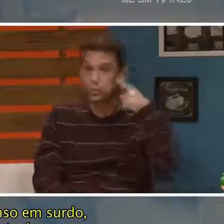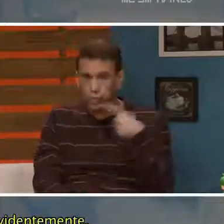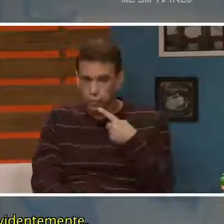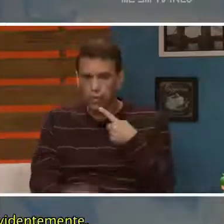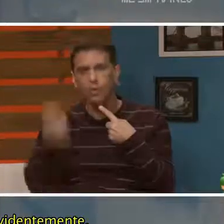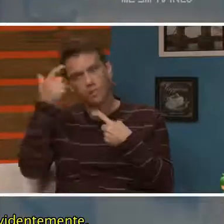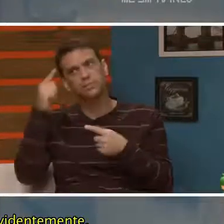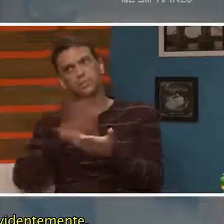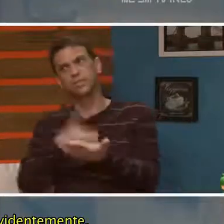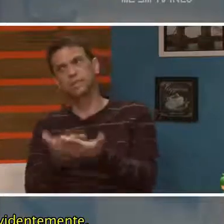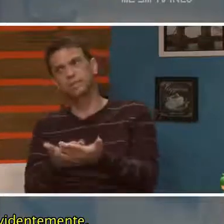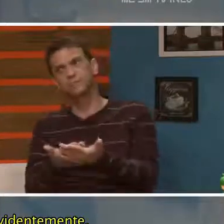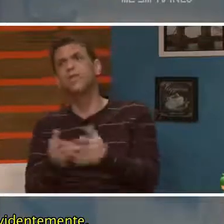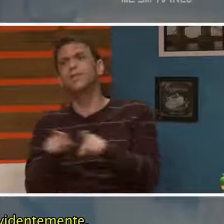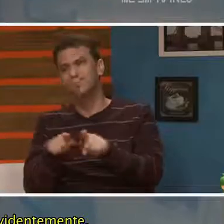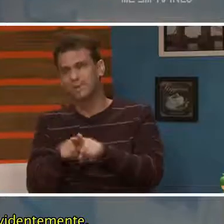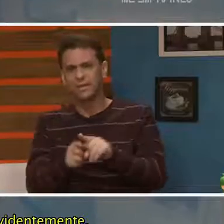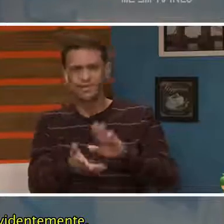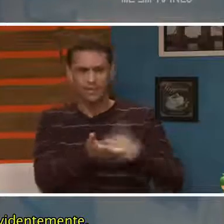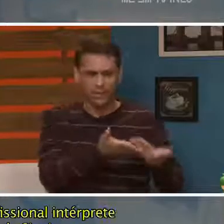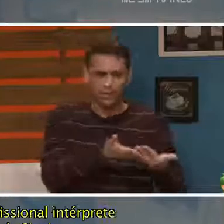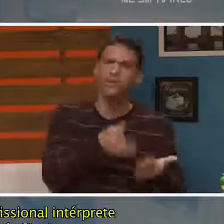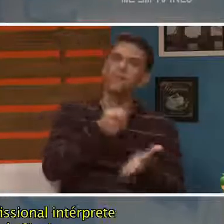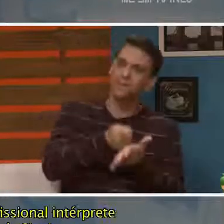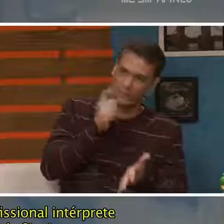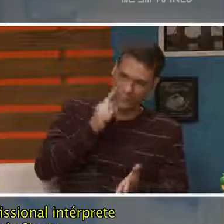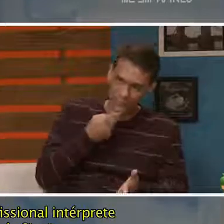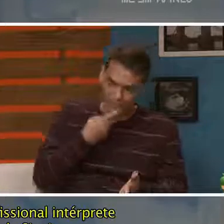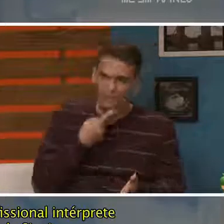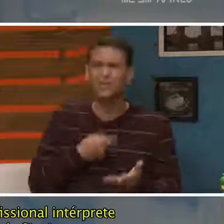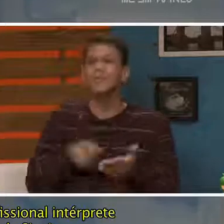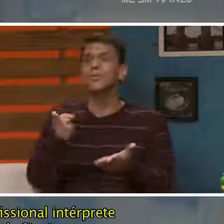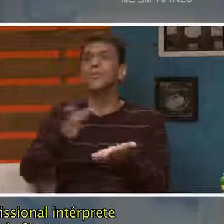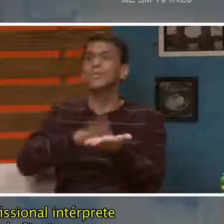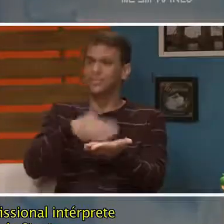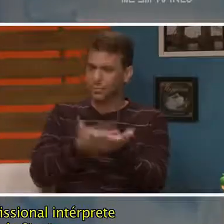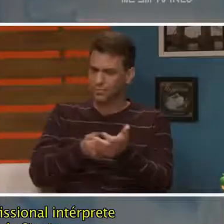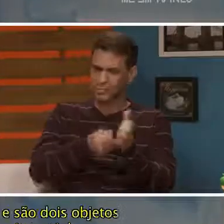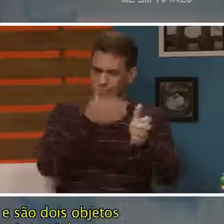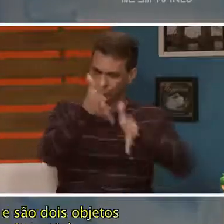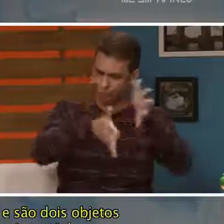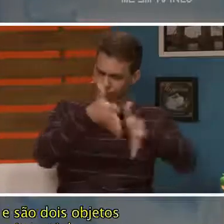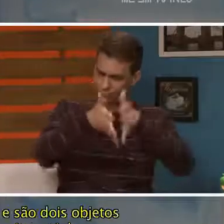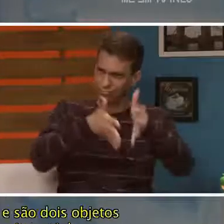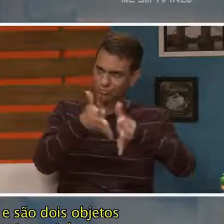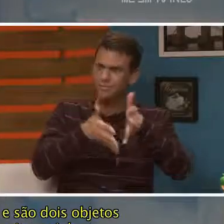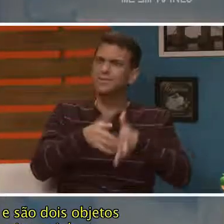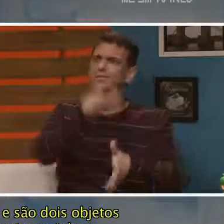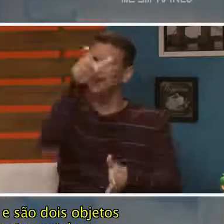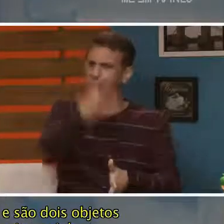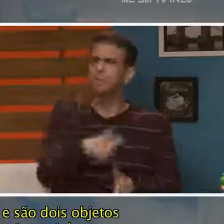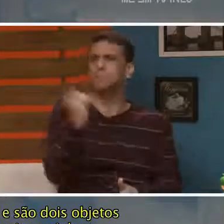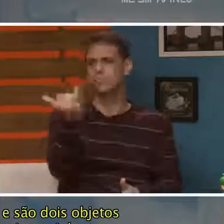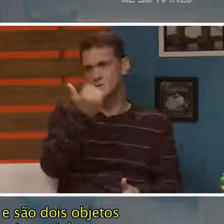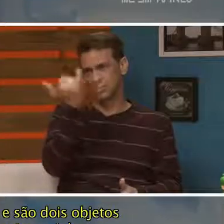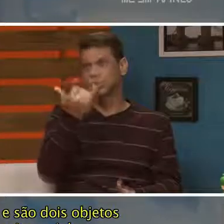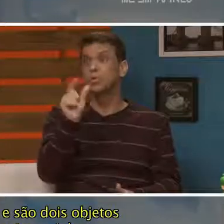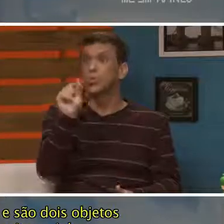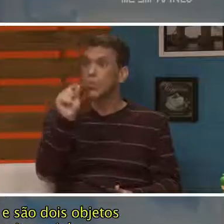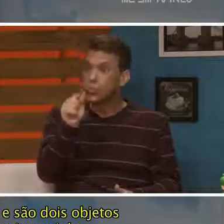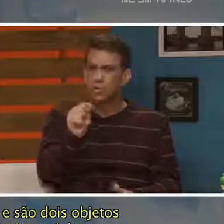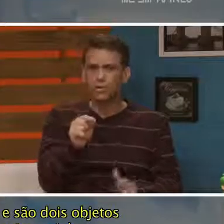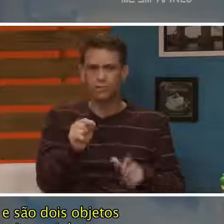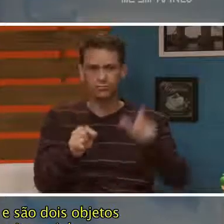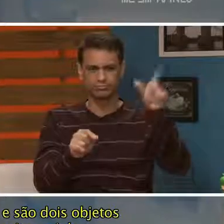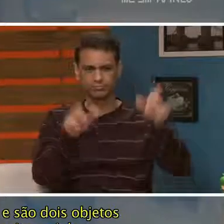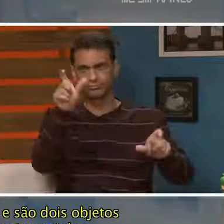intérprete. E vice-versa, evidentemente, né? Então, eu acho que o profissional intérprete de língua de sinais é muito importante e são 2